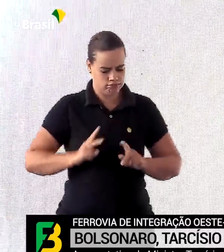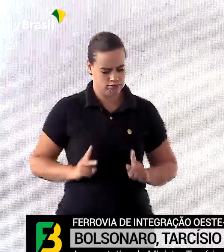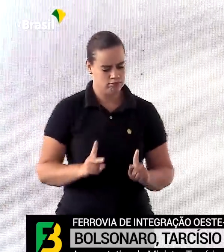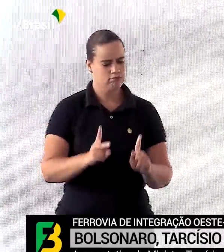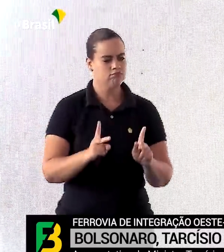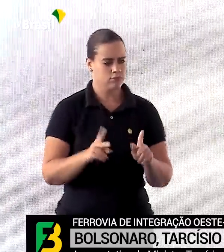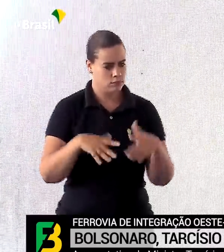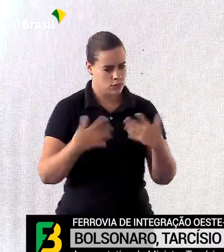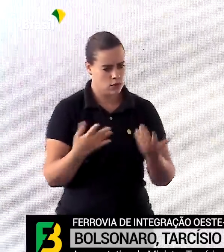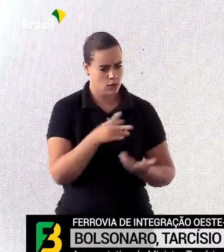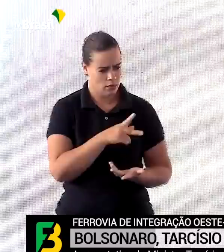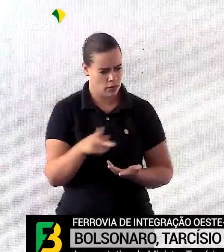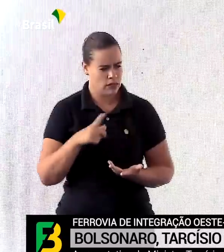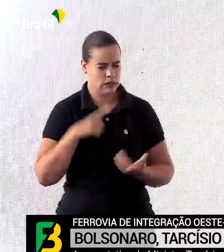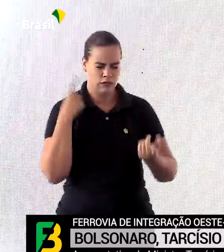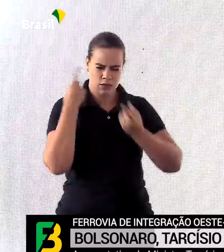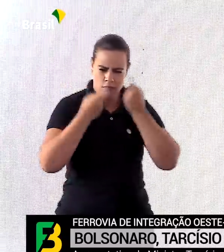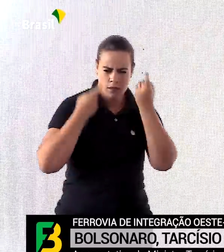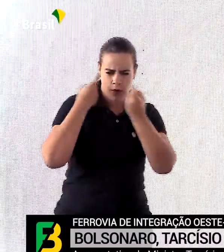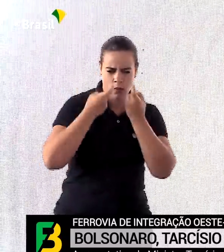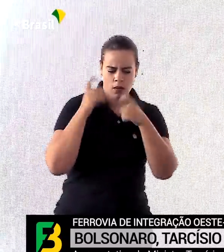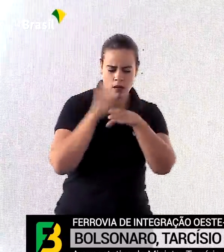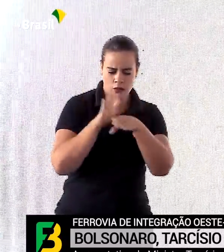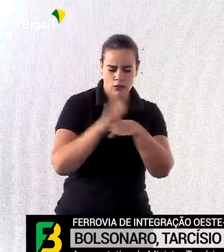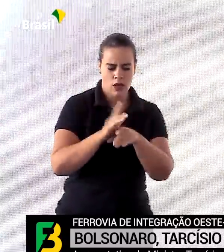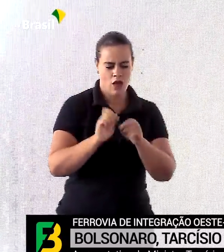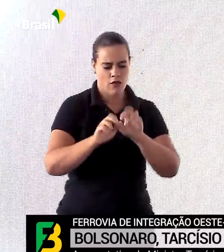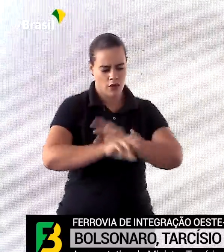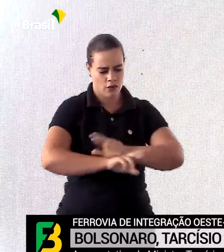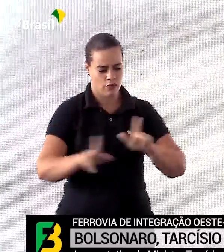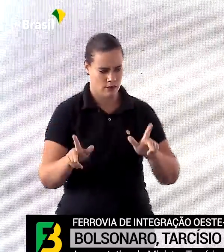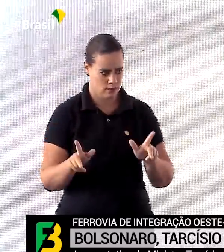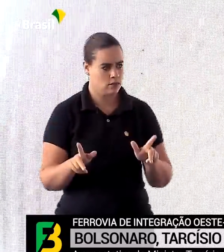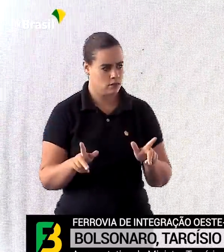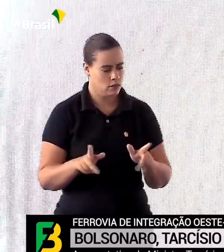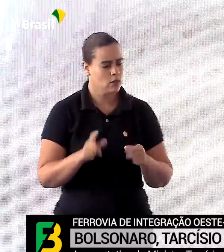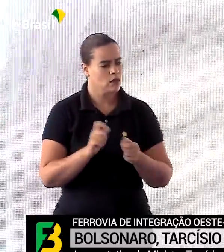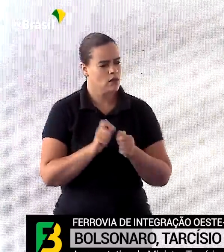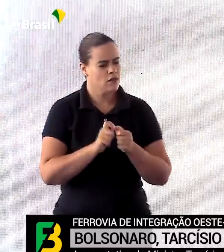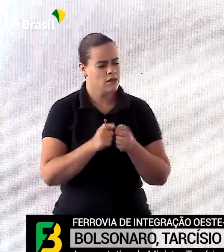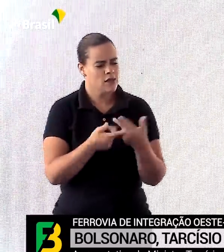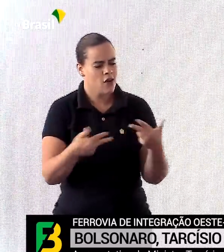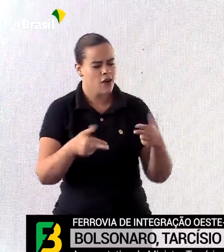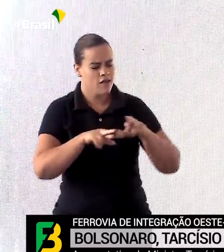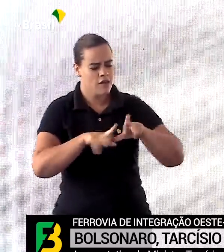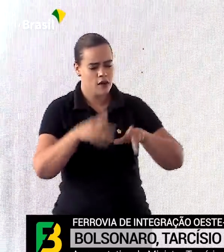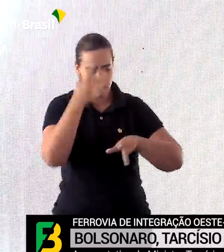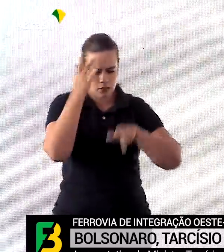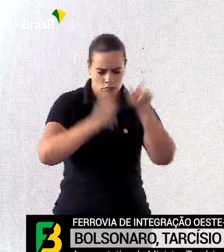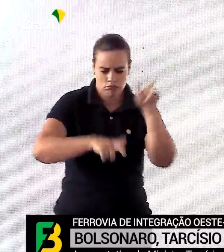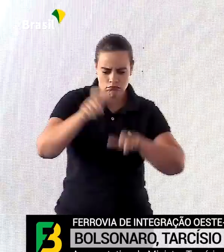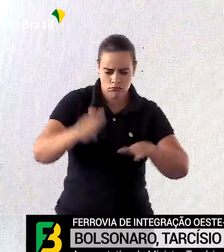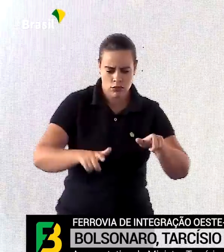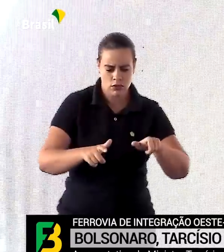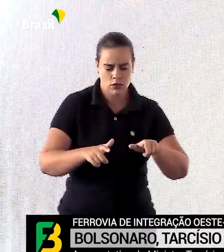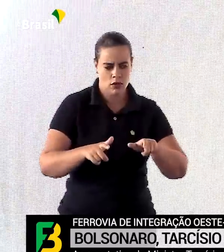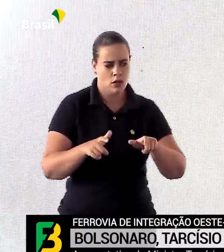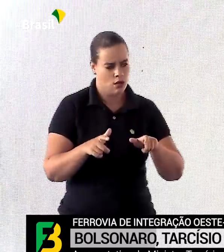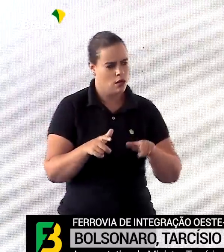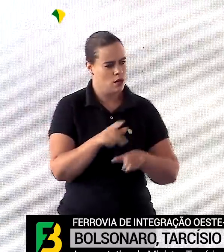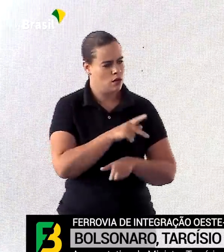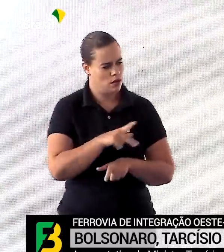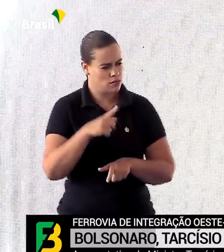então presidente que está preocupado em fazer a diferença fazer a diferença para cada um é o presidente que é fiel